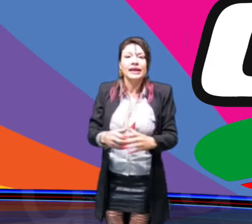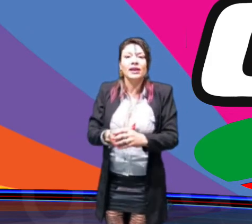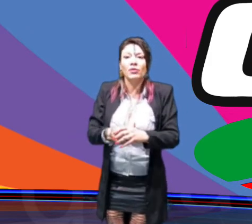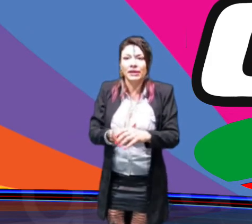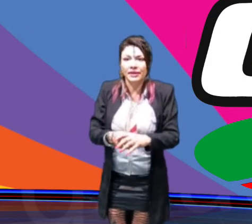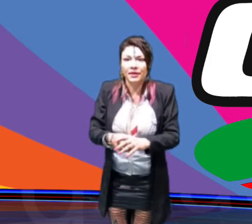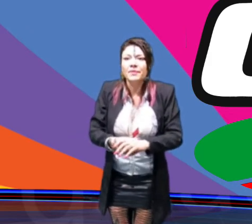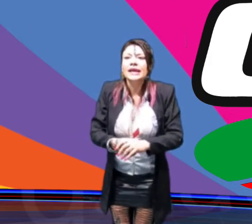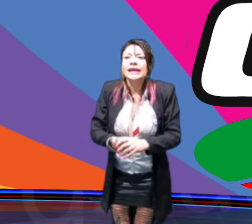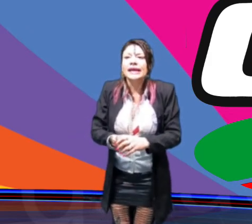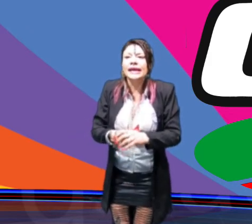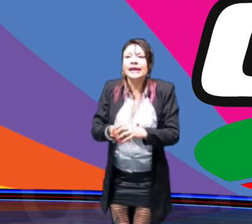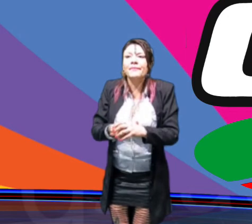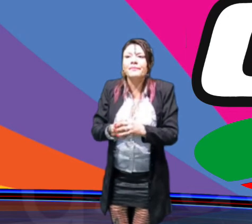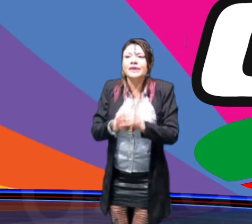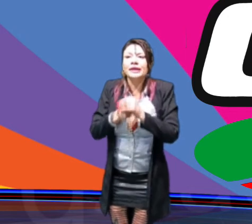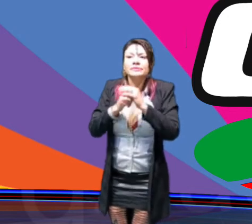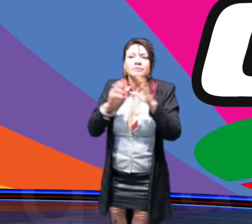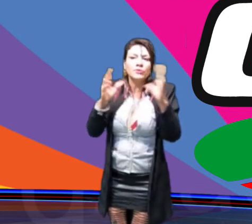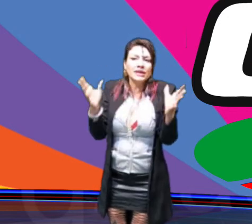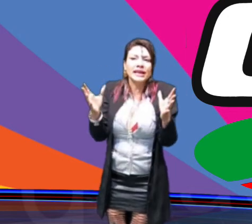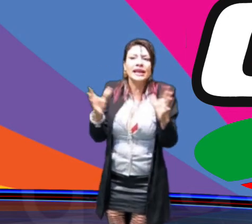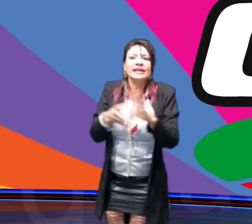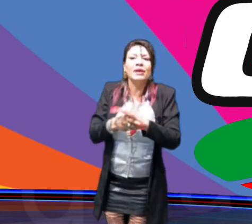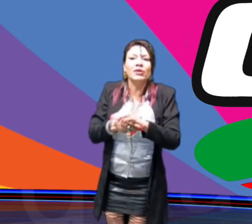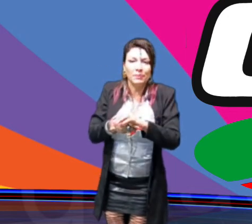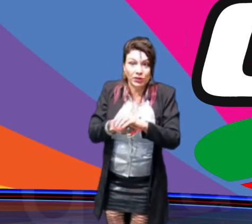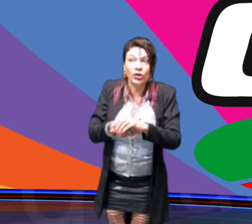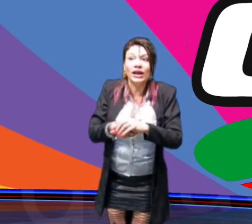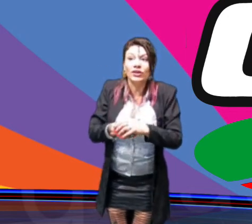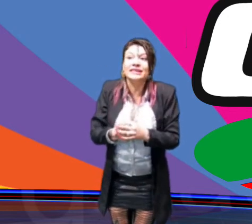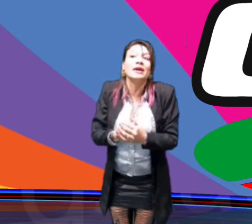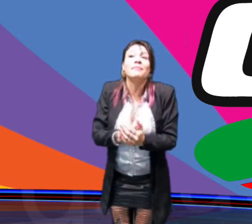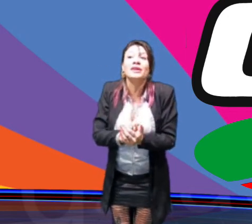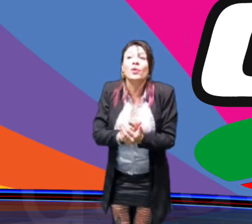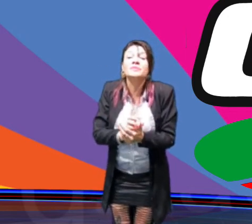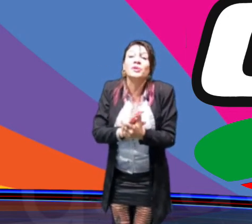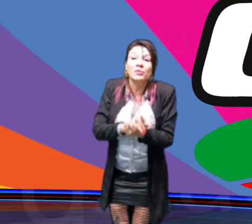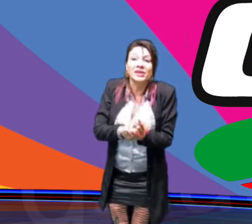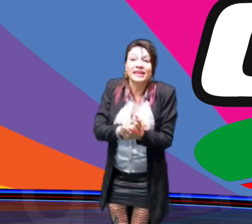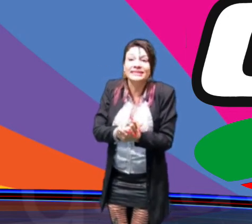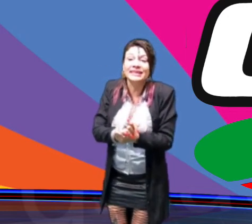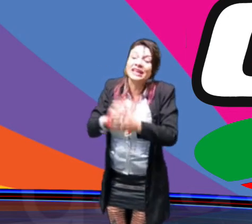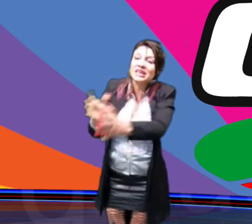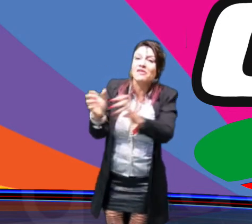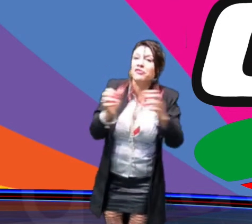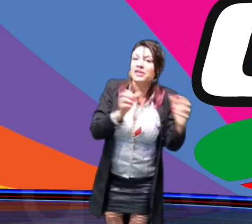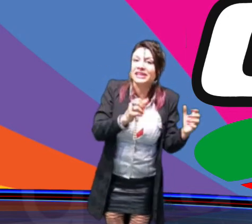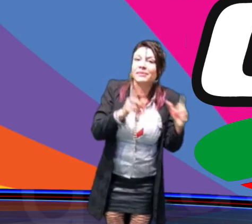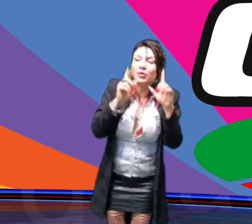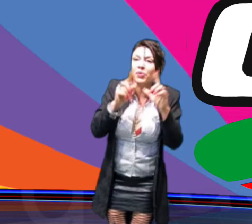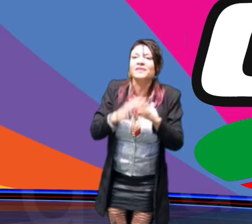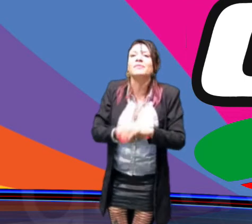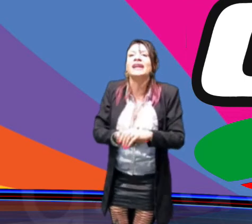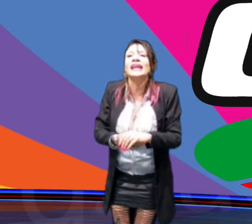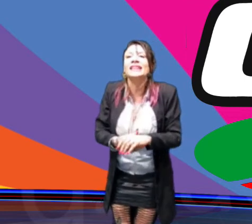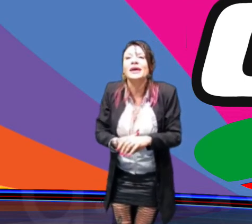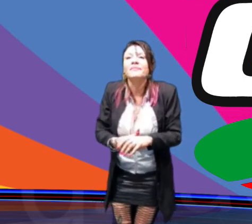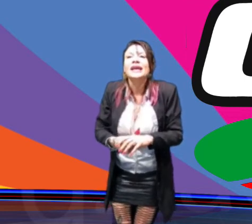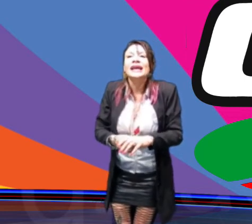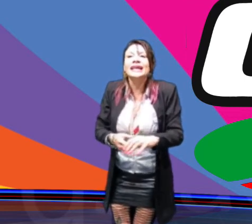la humanidad. Voy a cerrarles el tema con respecto a lo que sería Pennywise, porque es muy interesante y me fui del tema, no pude terminar la